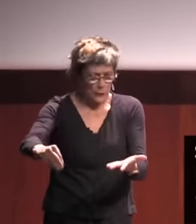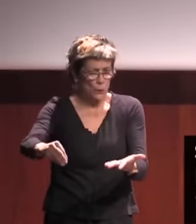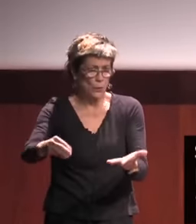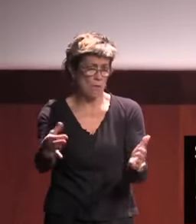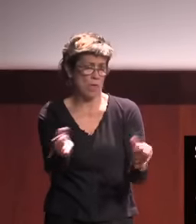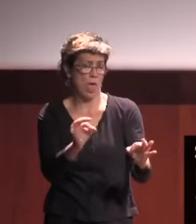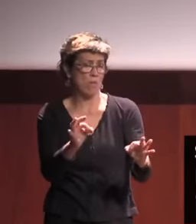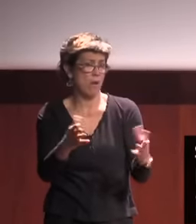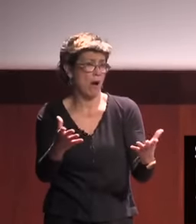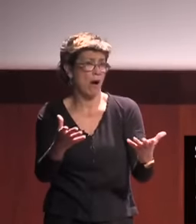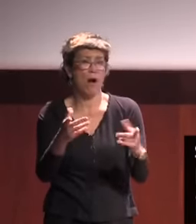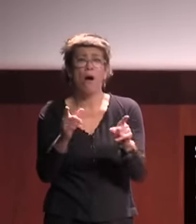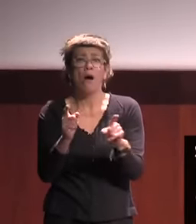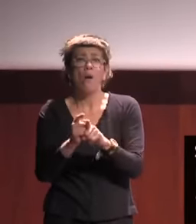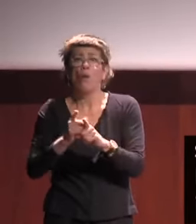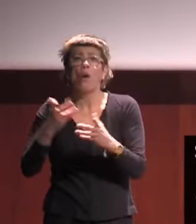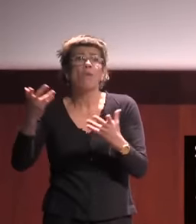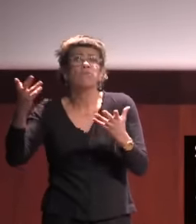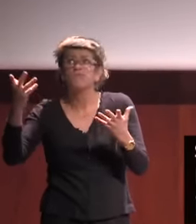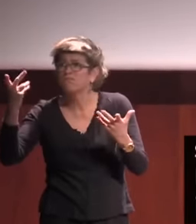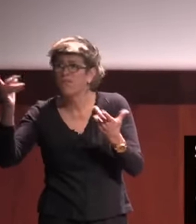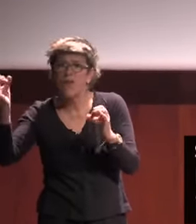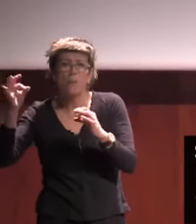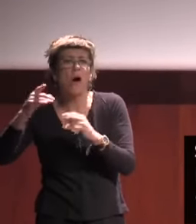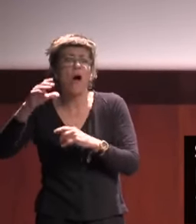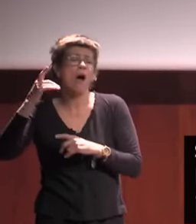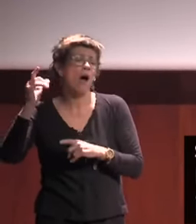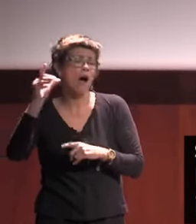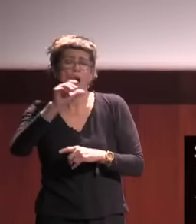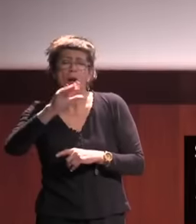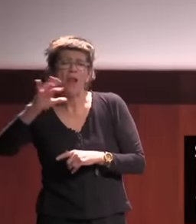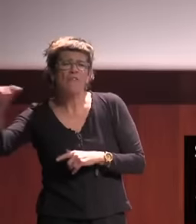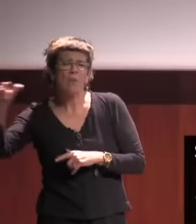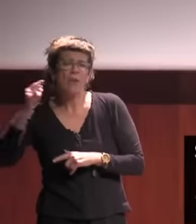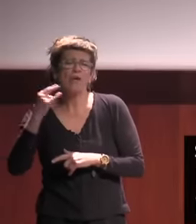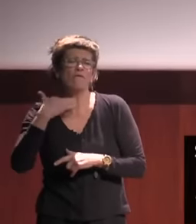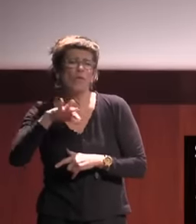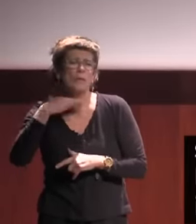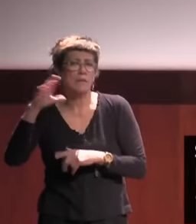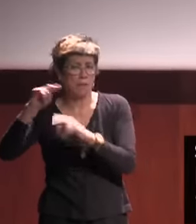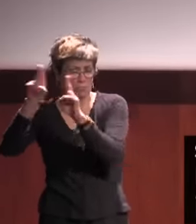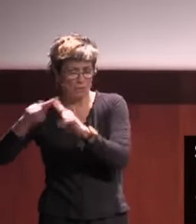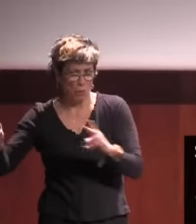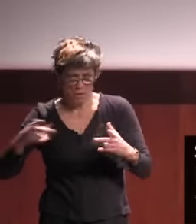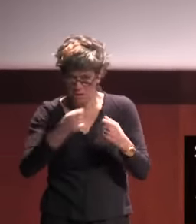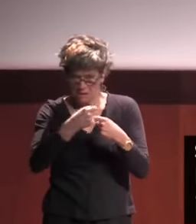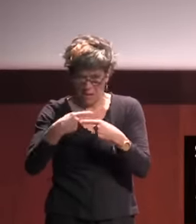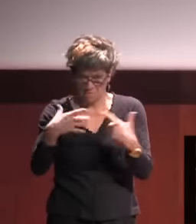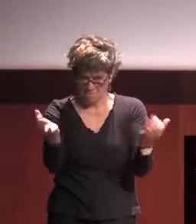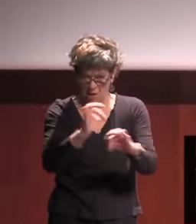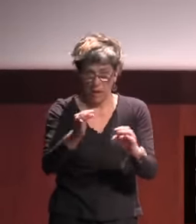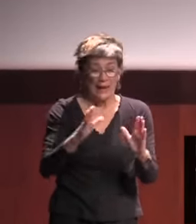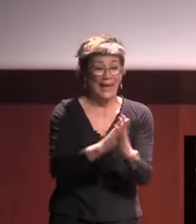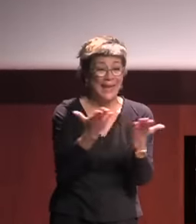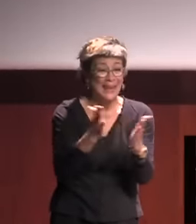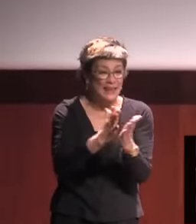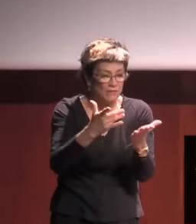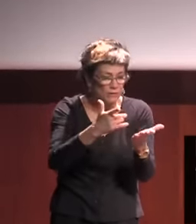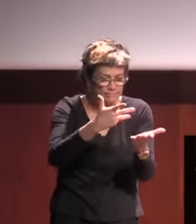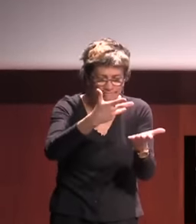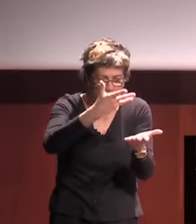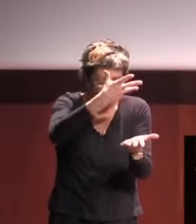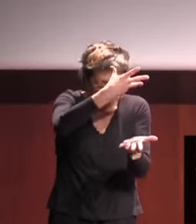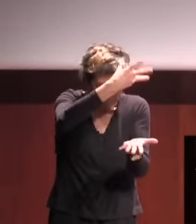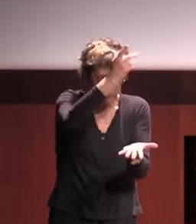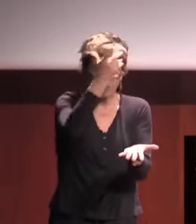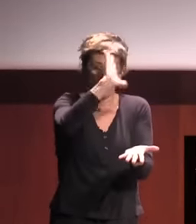de l'alphabet phonétique international. Il est si évident qu'il n'existe pas de livre écrit en langue des signes française qu'on peut se demander